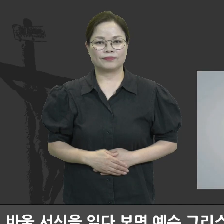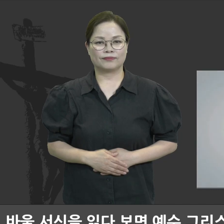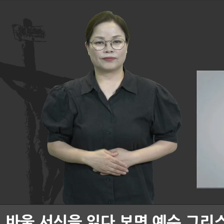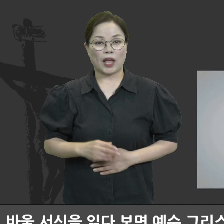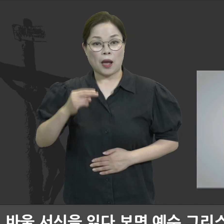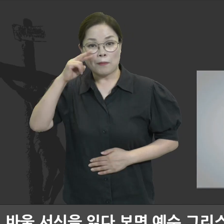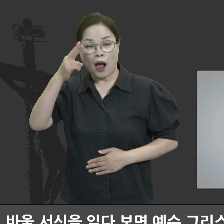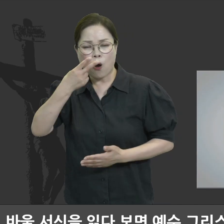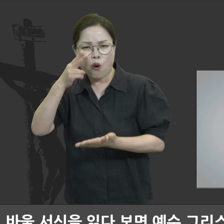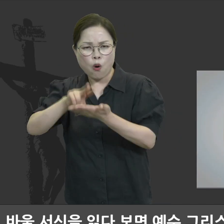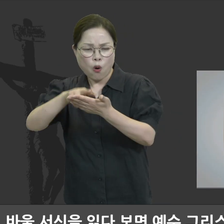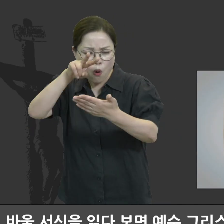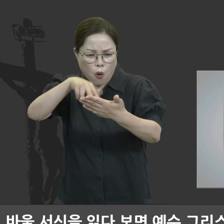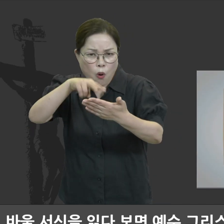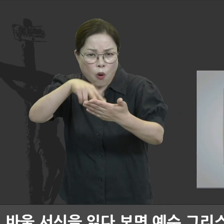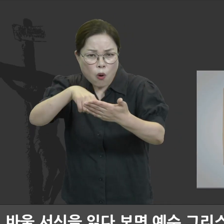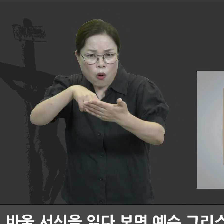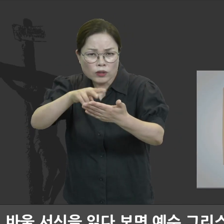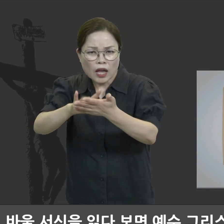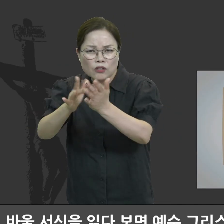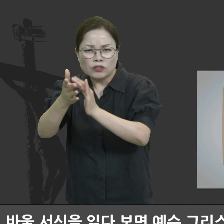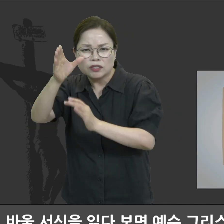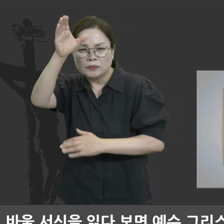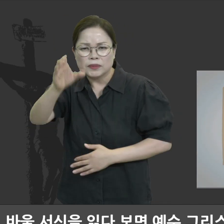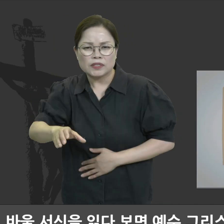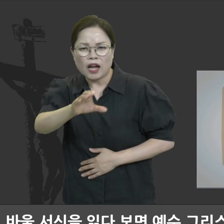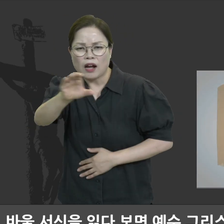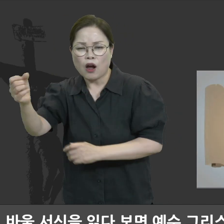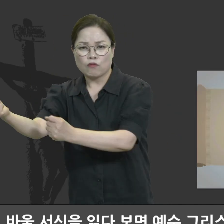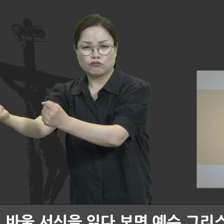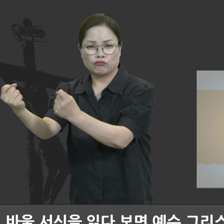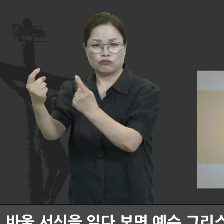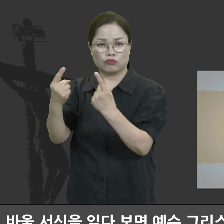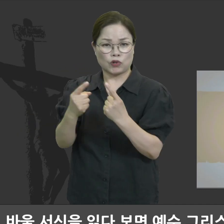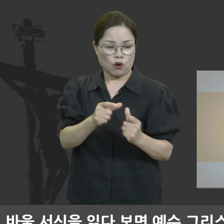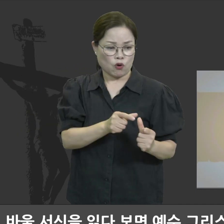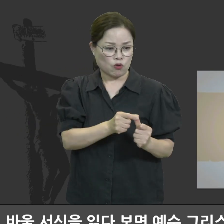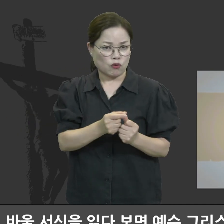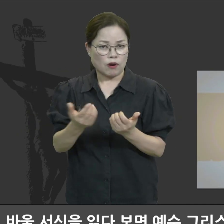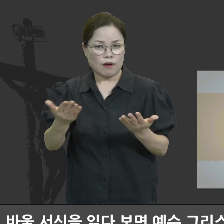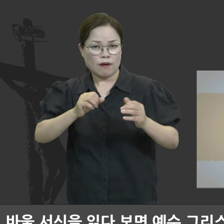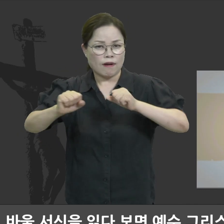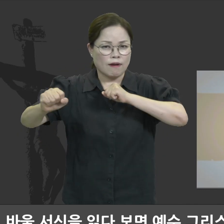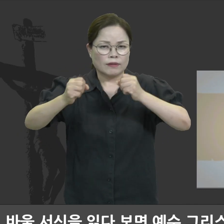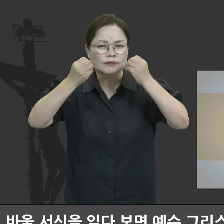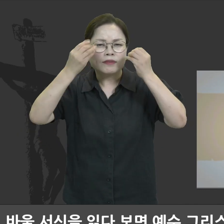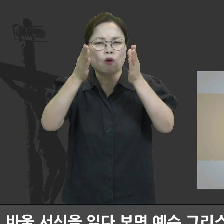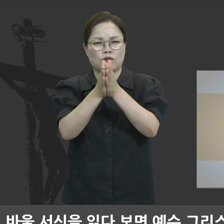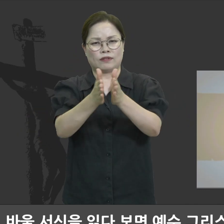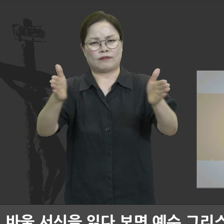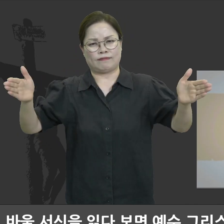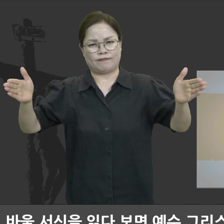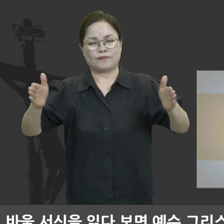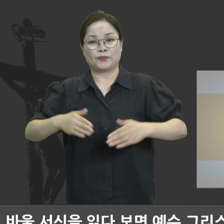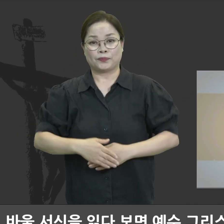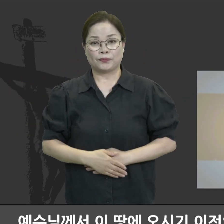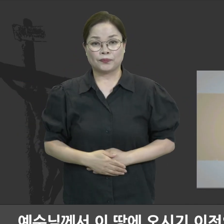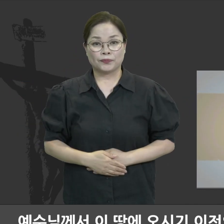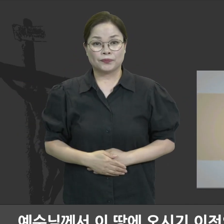바울 서신을 읽다 보면 예수 그리스도의 십자가 부활로 구원 역사의 새로운 시대가 열렸다는 것을 알 수